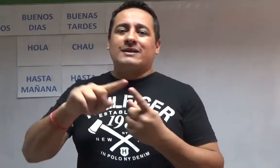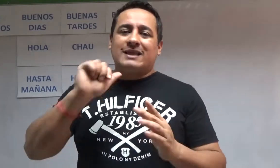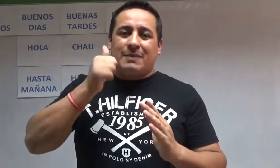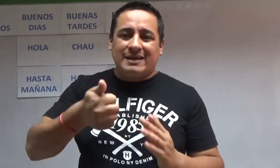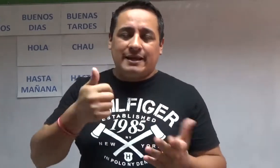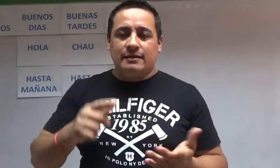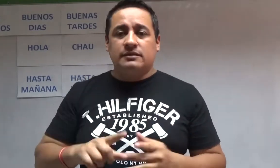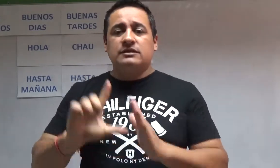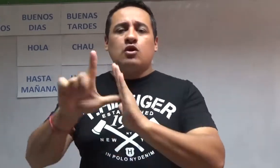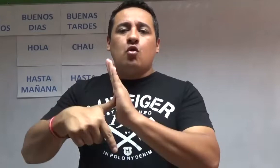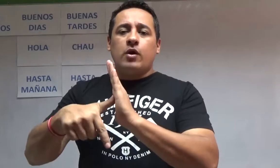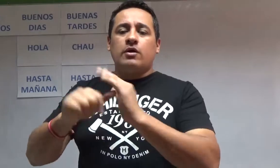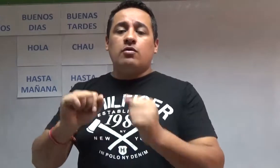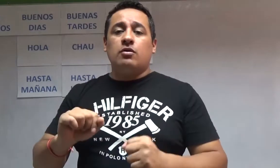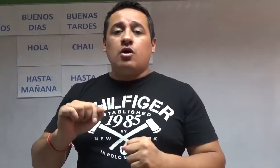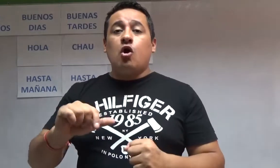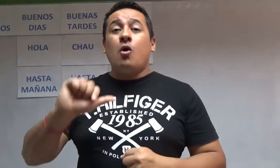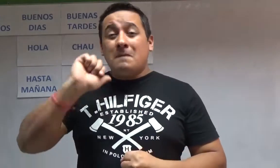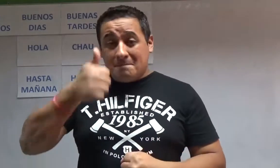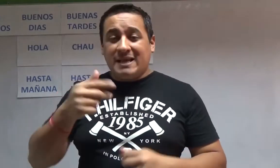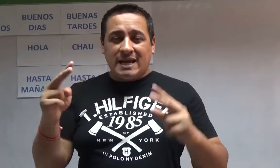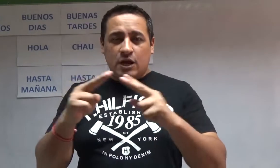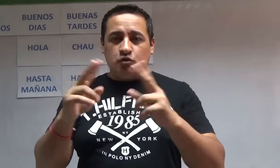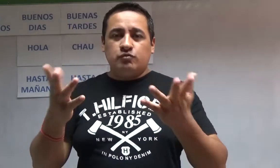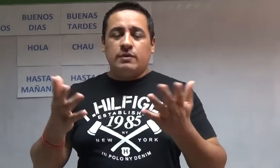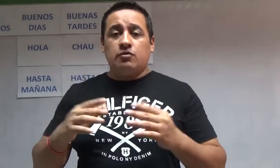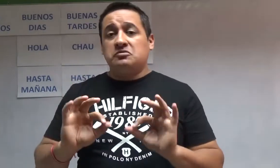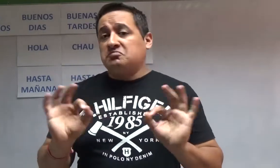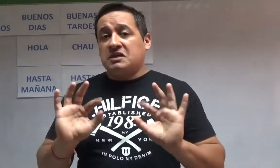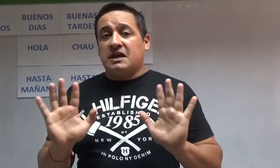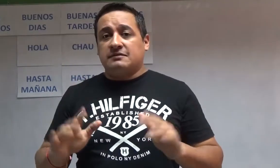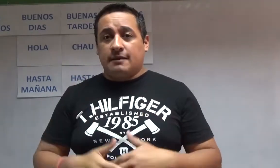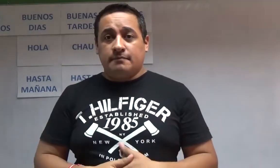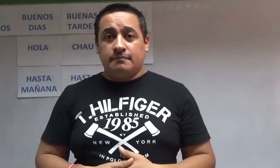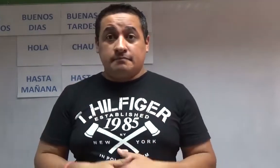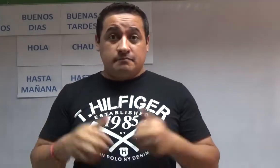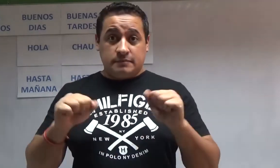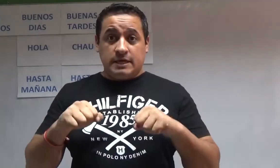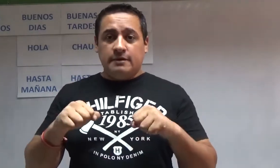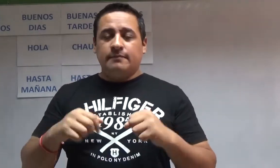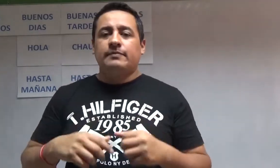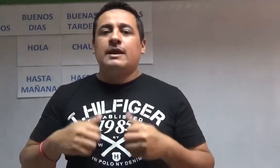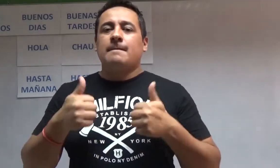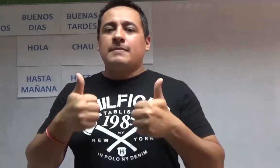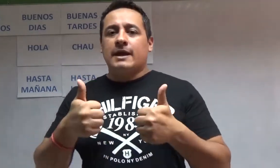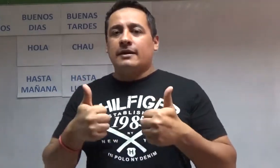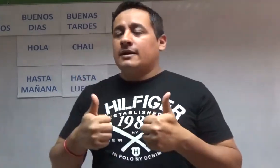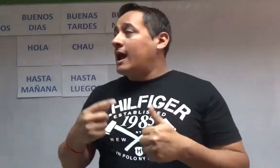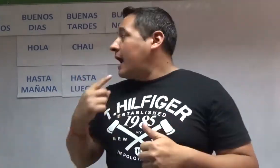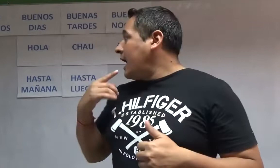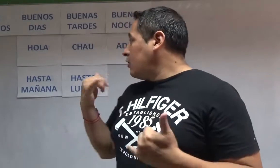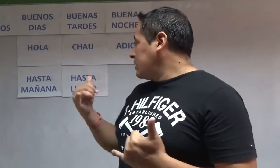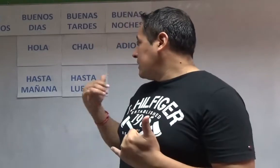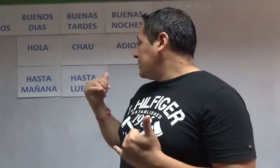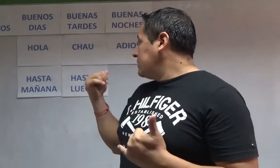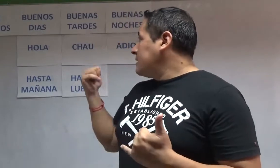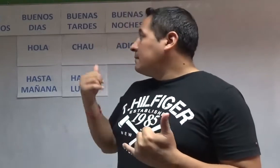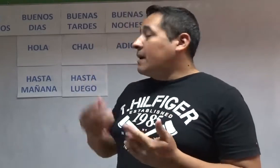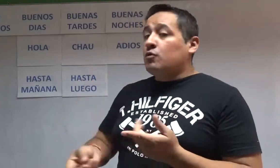hasta mañana. Se dicen luego o mañana nos vemos y ya está. ¿Sí? Bien. Ahora, vamos